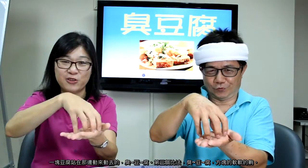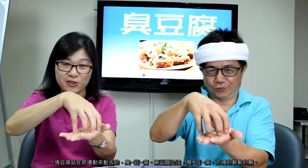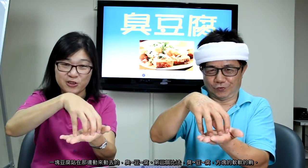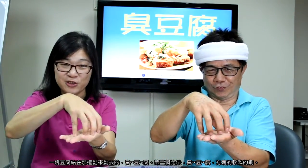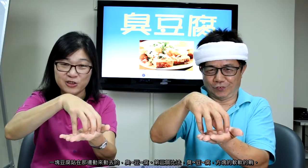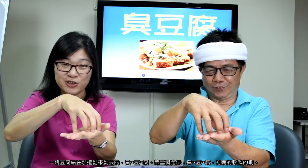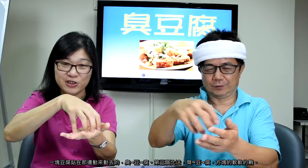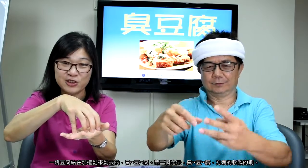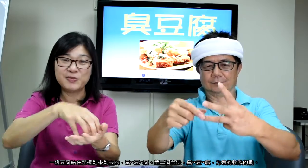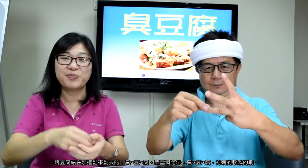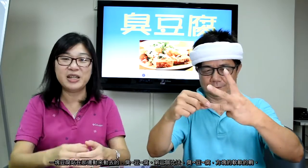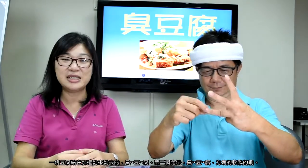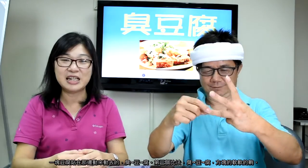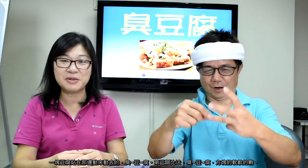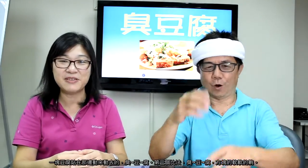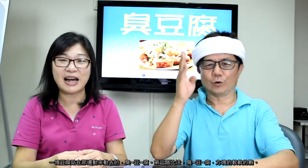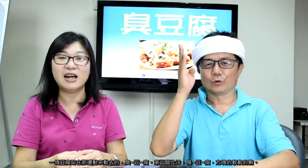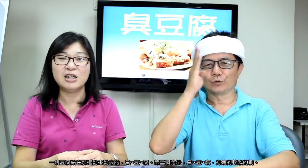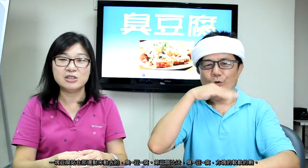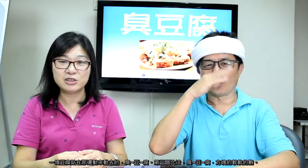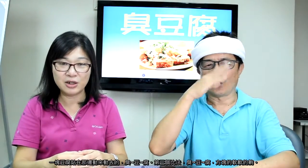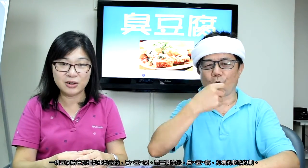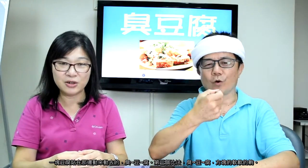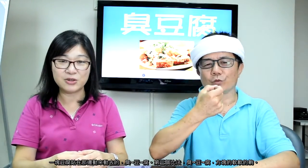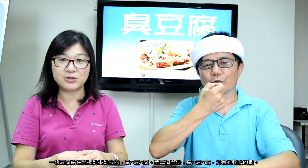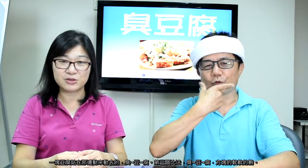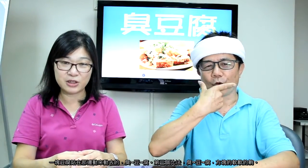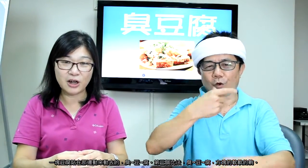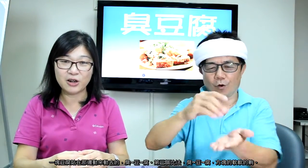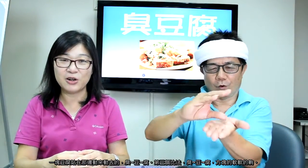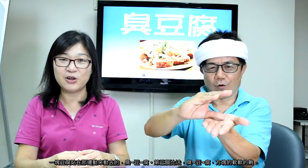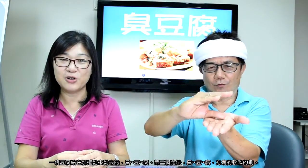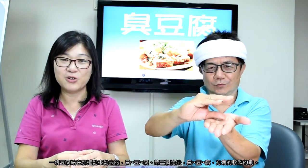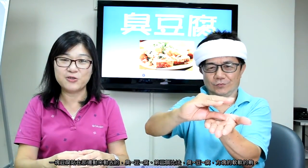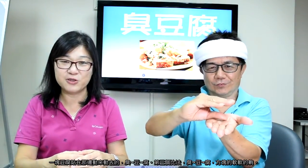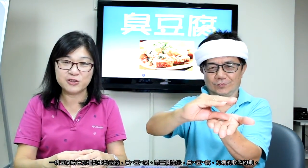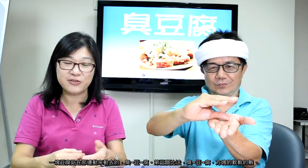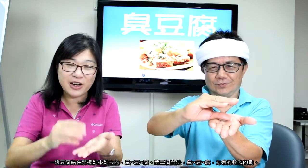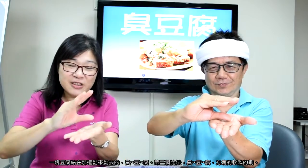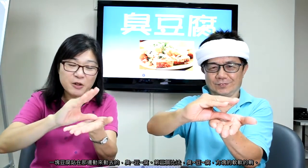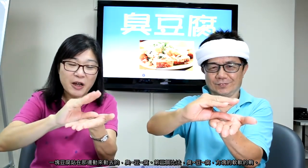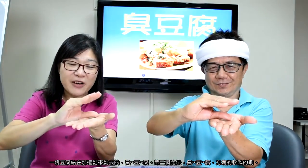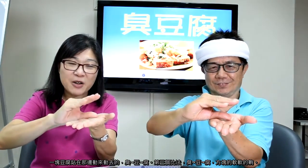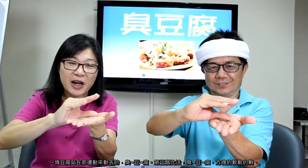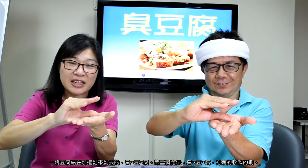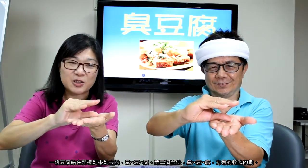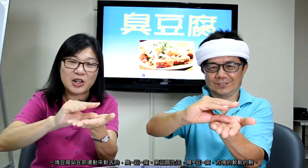腐。第三个笔法，臭豆腐方块的软